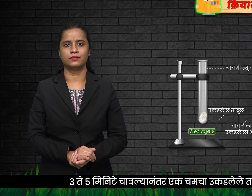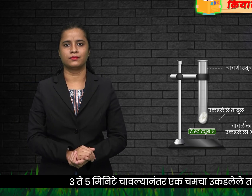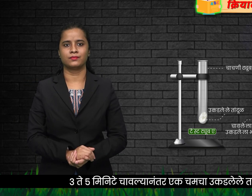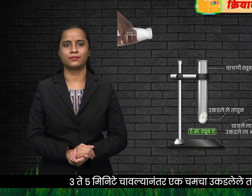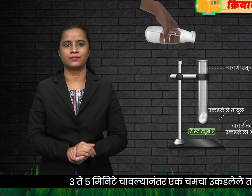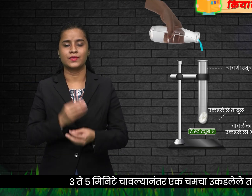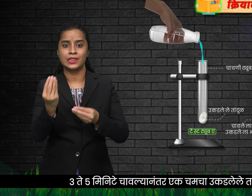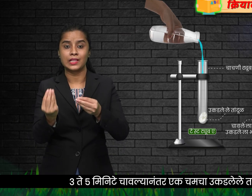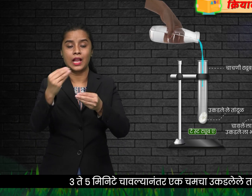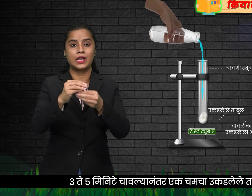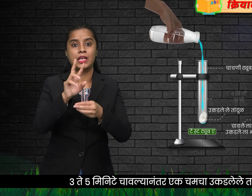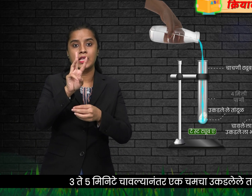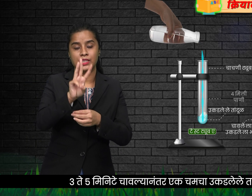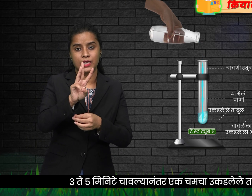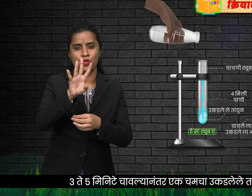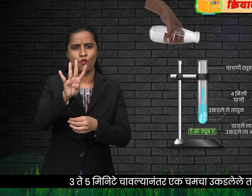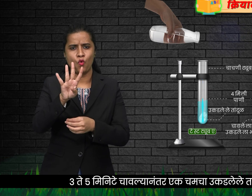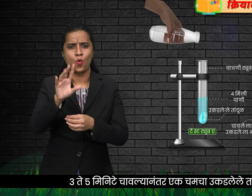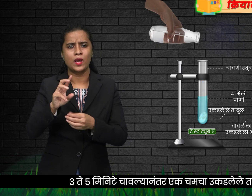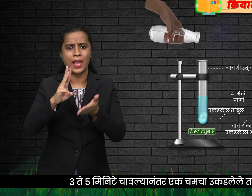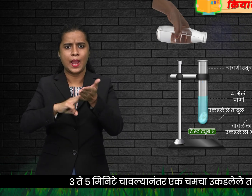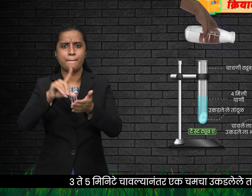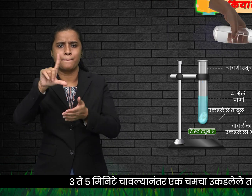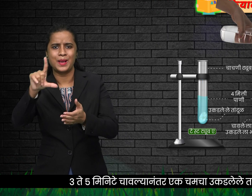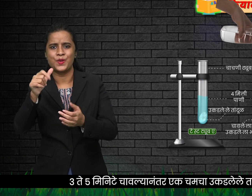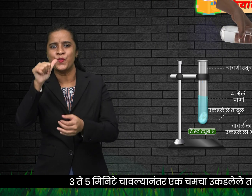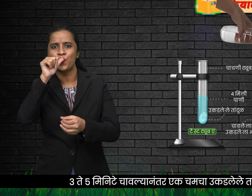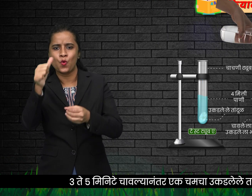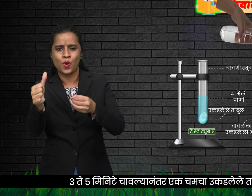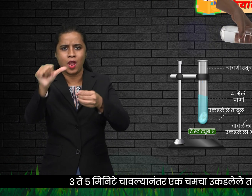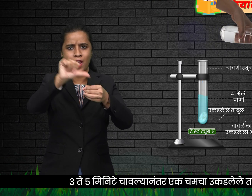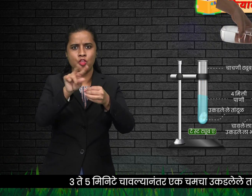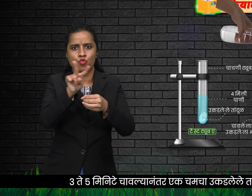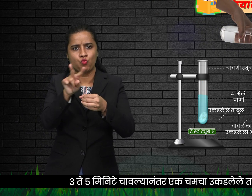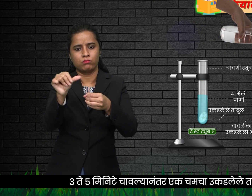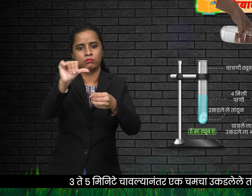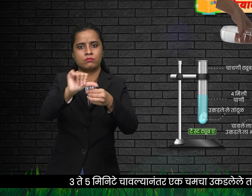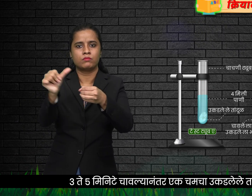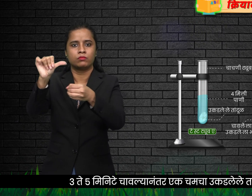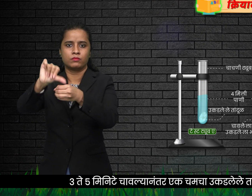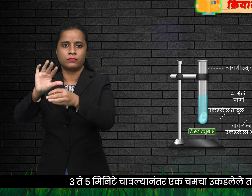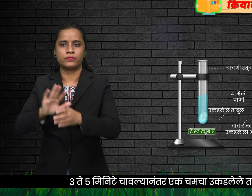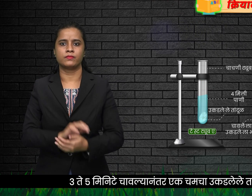3 ते 5 मिनिटे चावल्यानंतर 1 चमचा उकडलेला तांदूळ ठेवा.